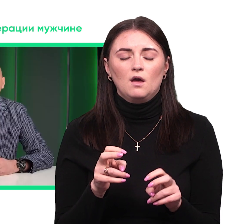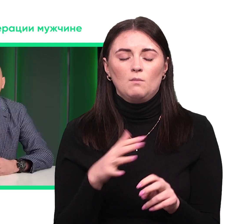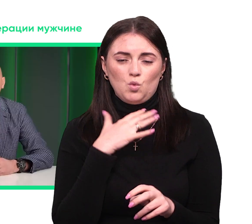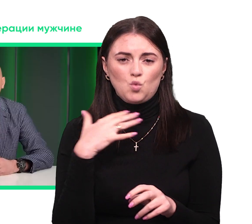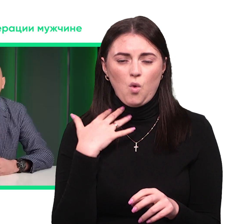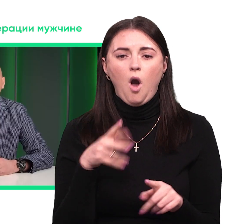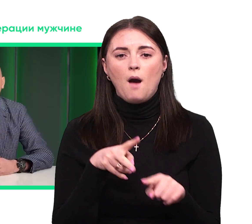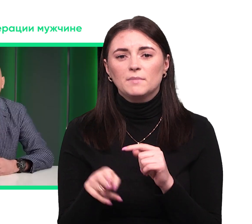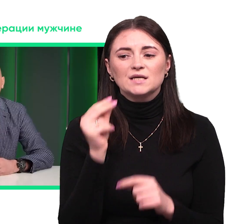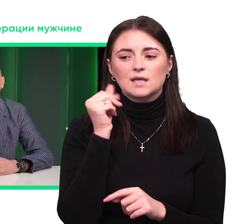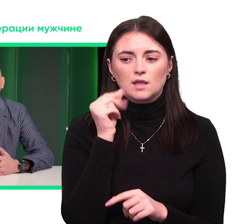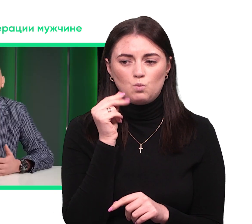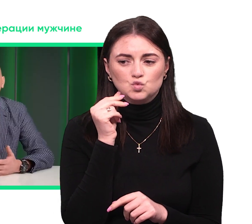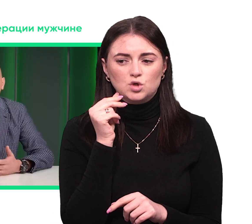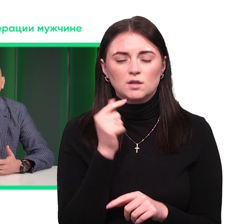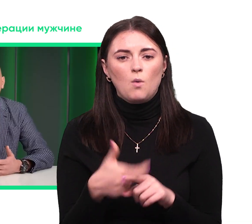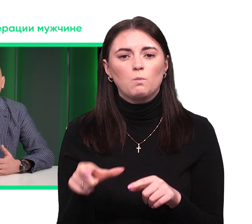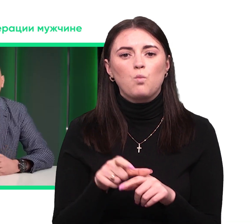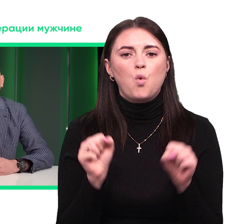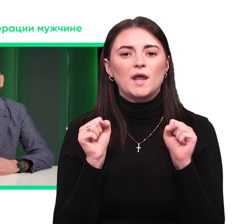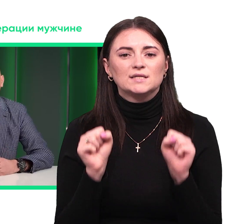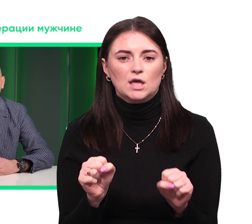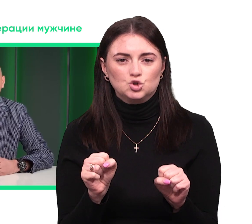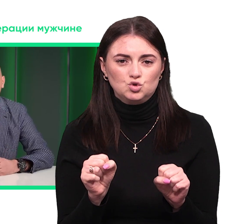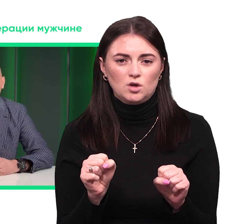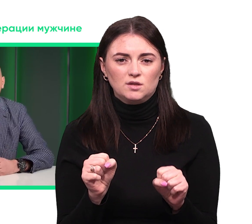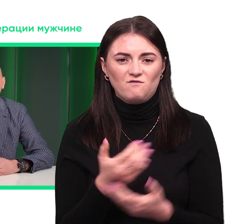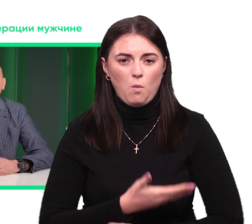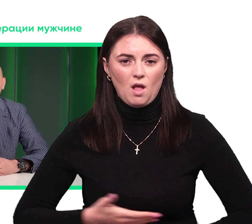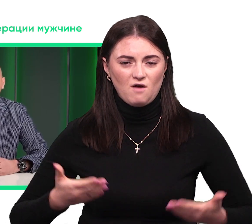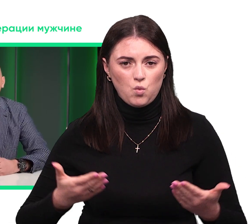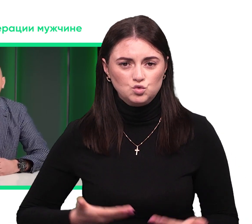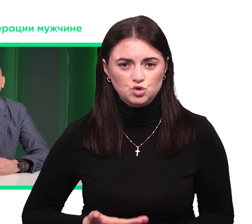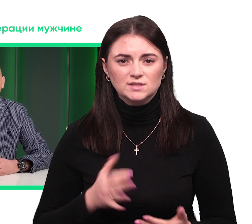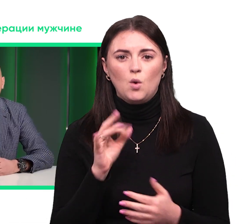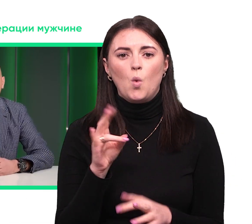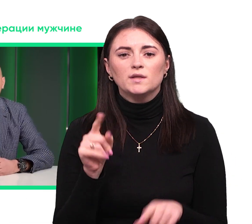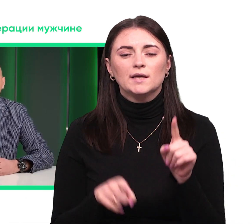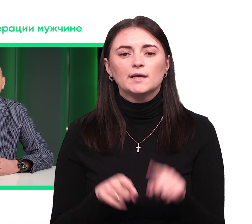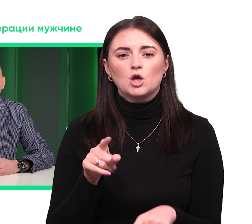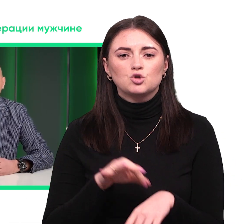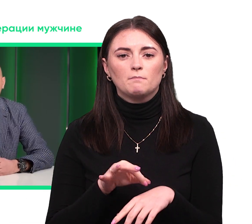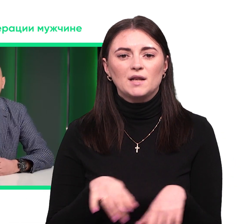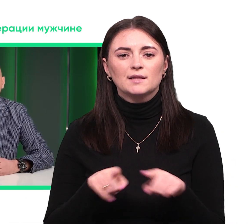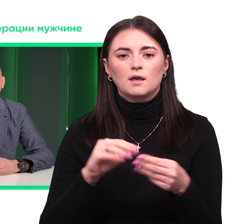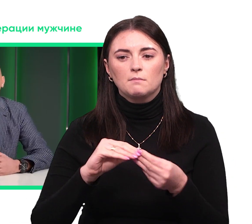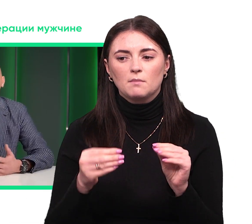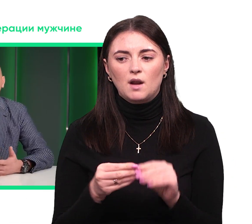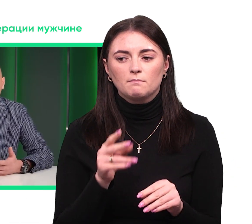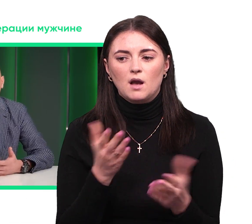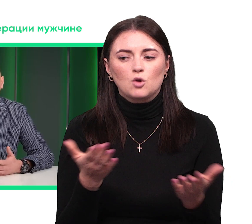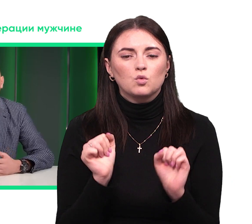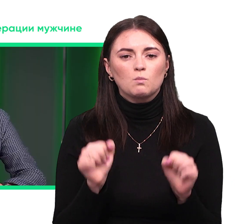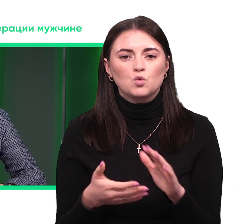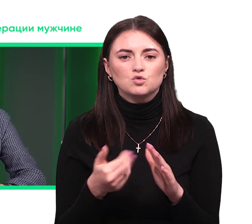Обрезанные мужчины более защищены в половой жизни, они реже болеют такими проблемами, которые